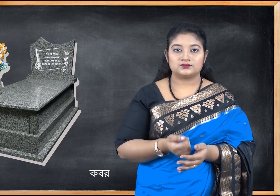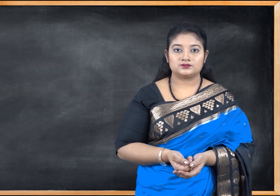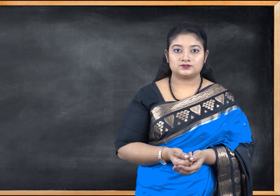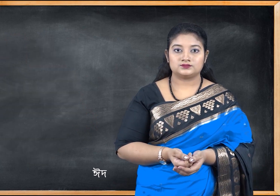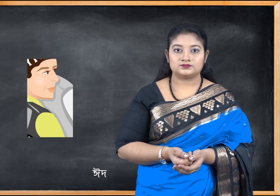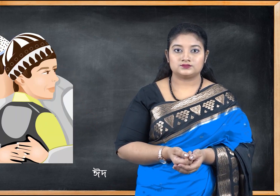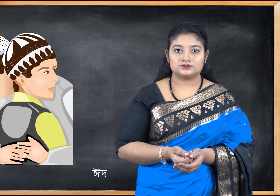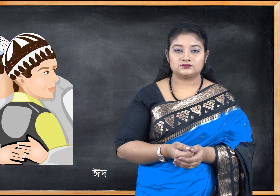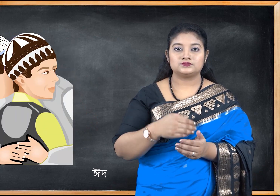ঈদ,